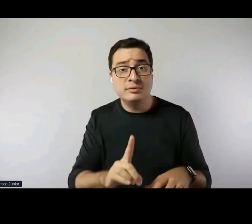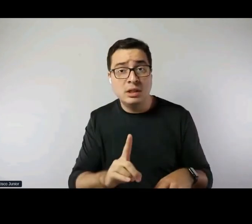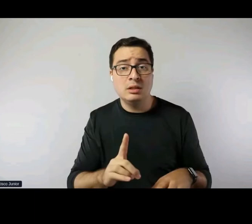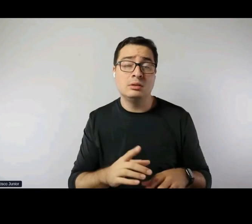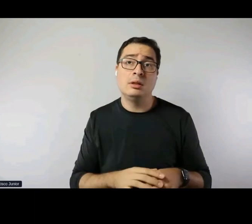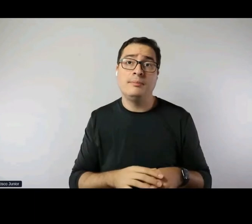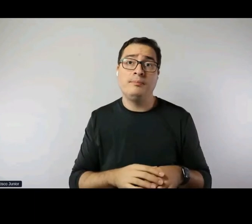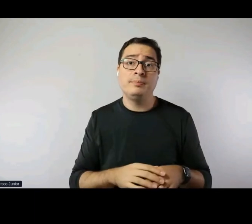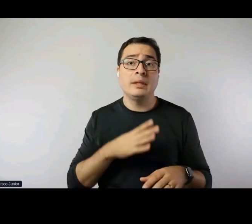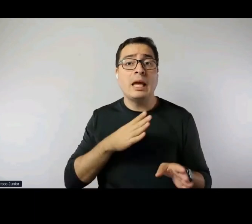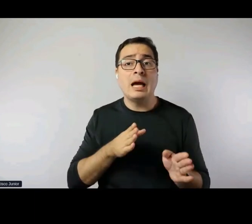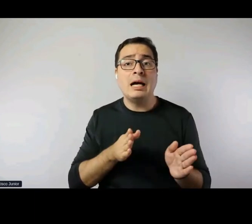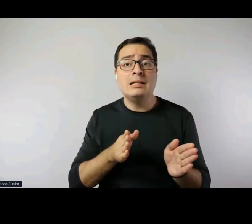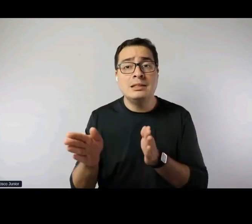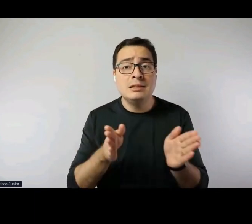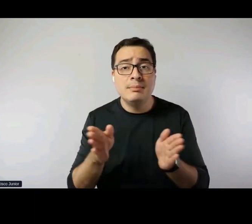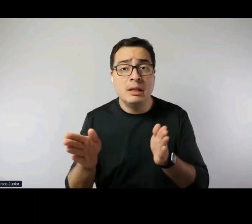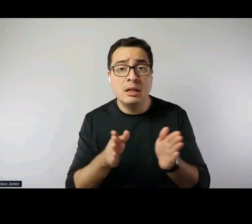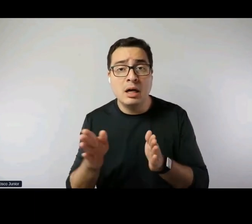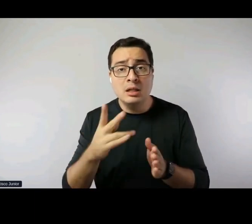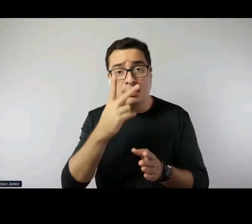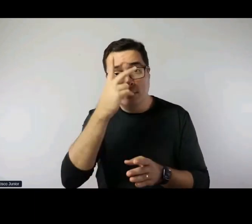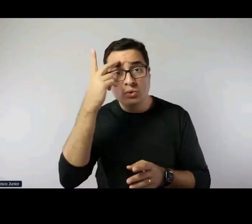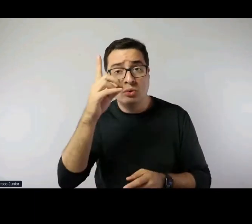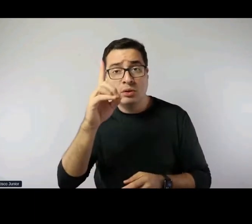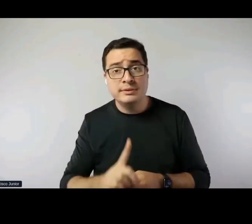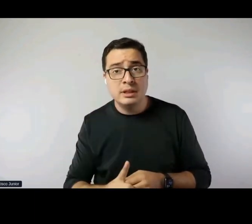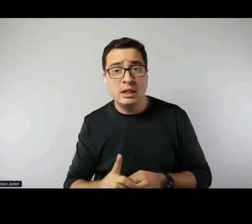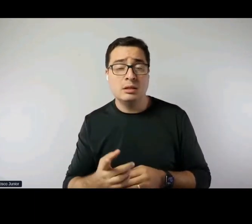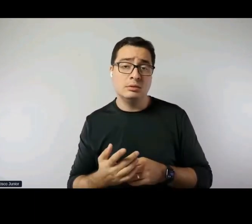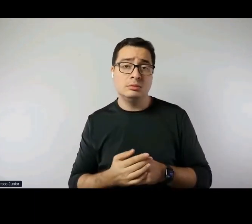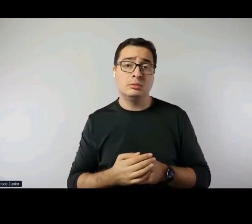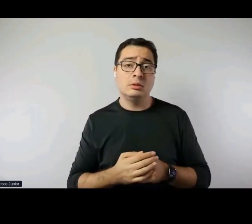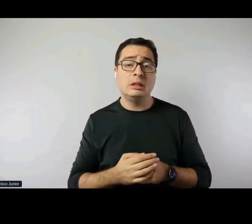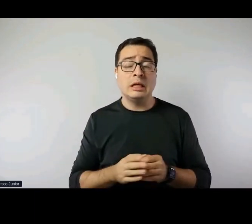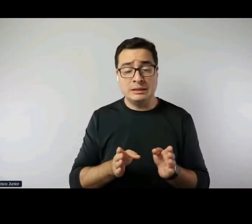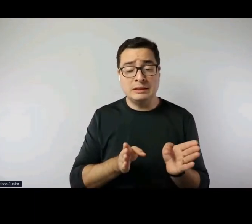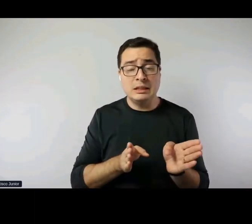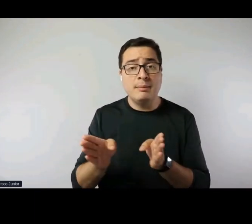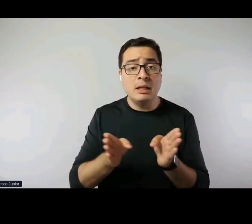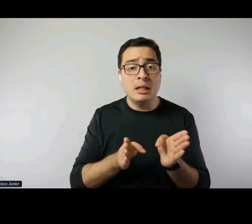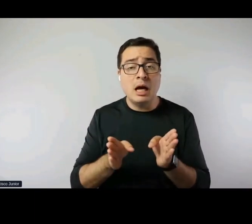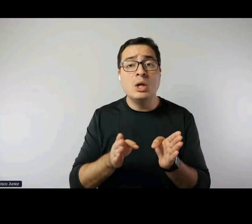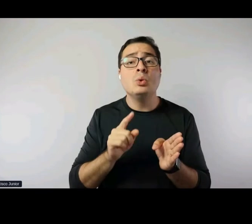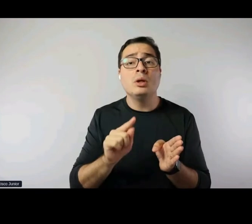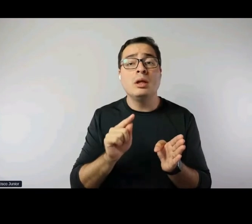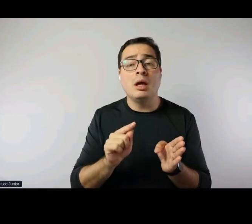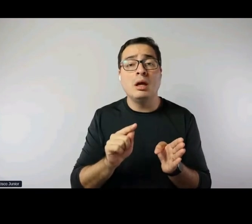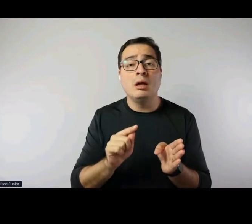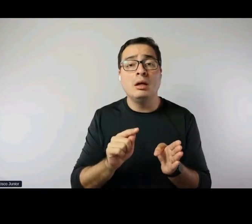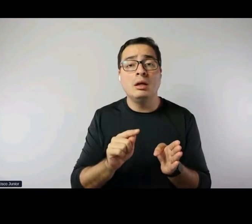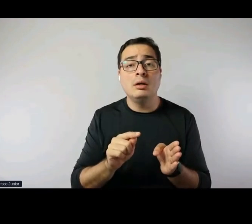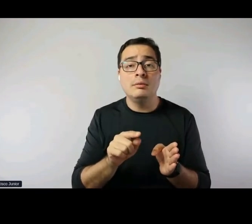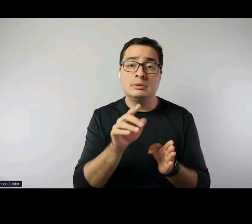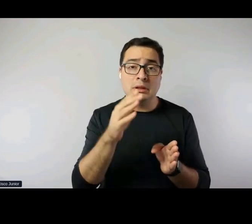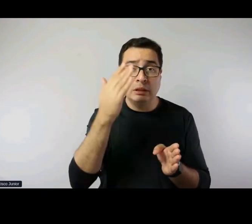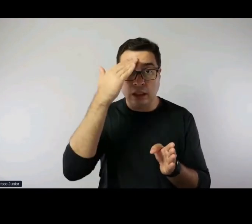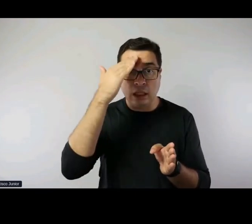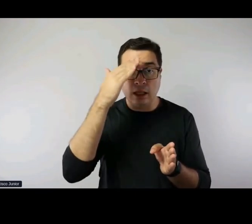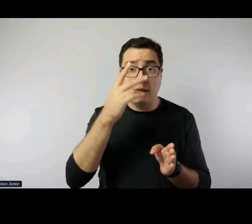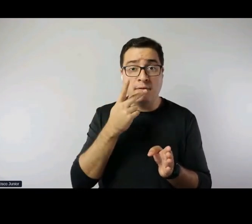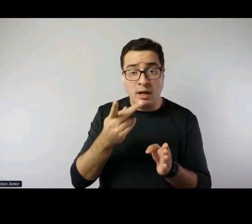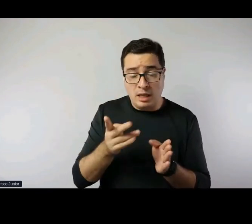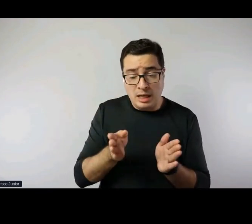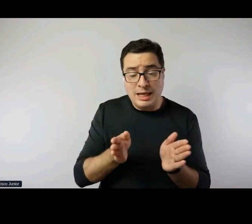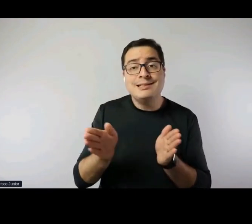a acessibilidade de pessoas com deficiência. E acessibilidade aqui, entendam, que quando a gente fala em